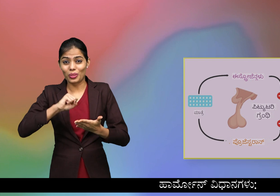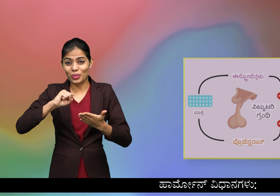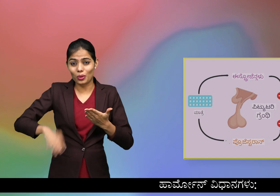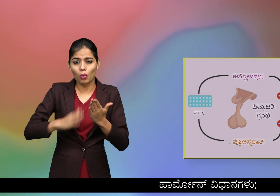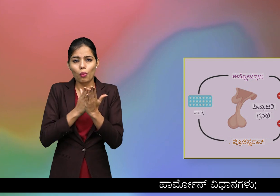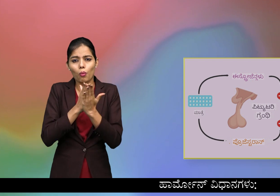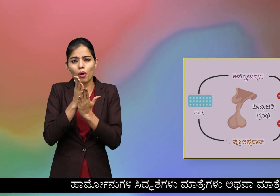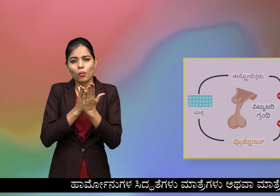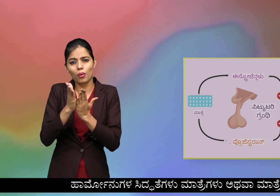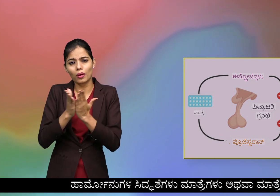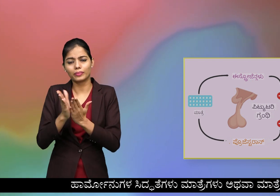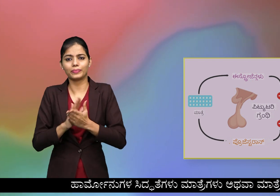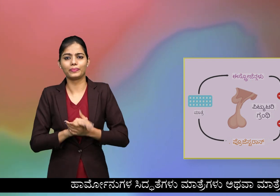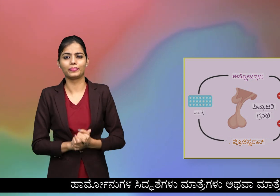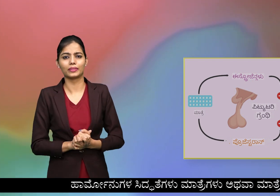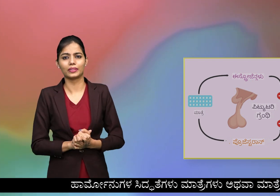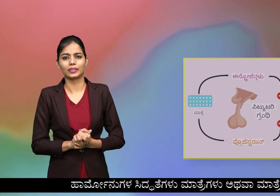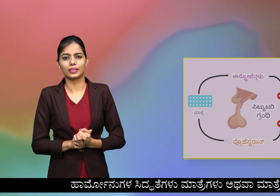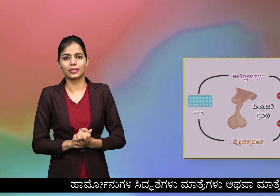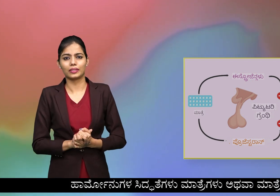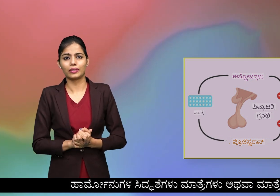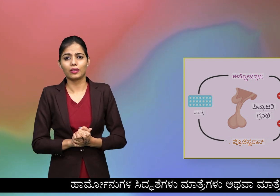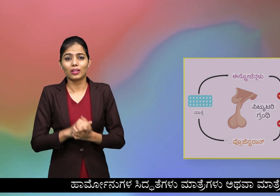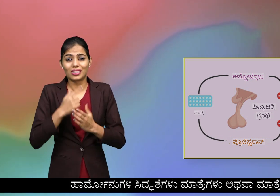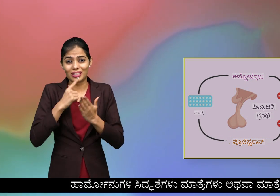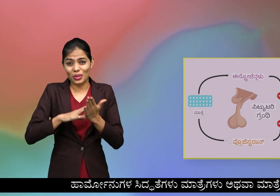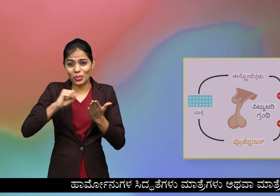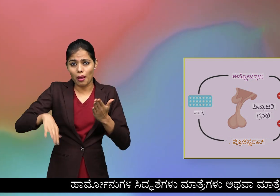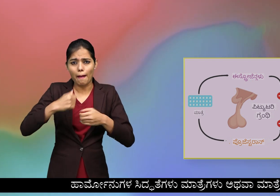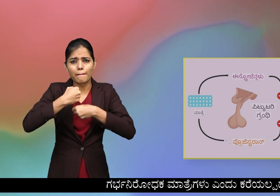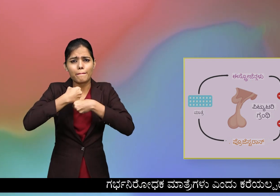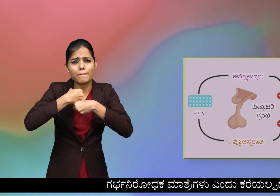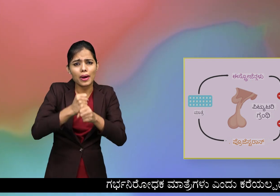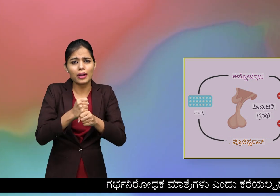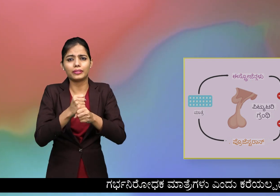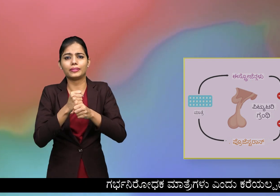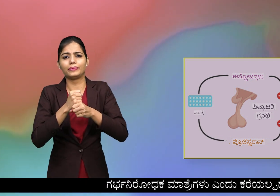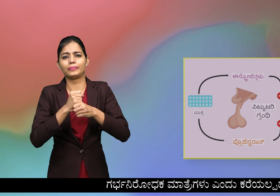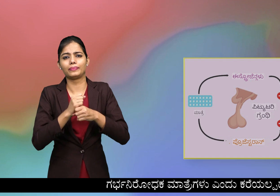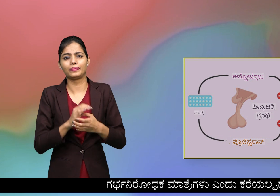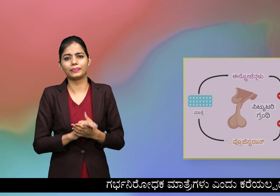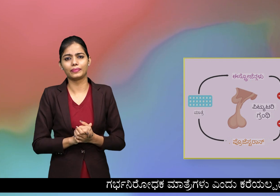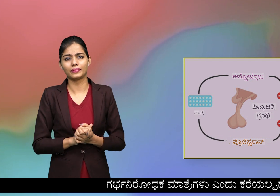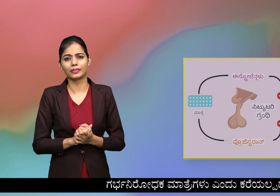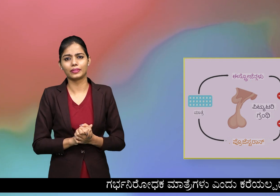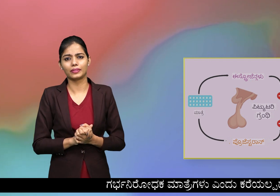ಹಾರ್ಮೋನ್ ವಿಧಾನಗಳು. ಹಾರ್ಮೋನ್ಗಳ ಸಿದ್ಧತೆಗಳು ಮಾತ್ರೆಗಳು ಅಥವಾ ಮಾತ್ರೆಗಳ ರೂಪದಲ್ಲಿ ಗರ್ಭನಿರೋಧಕ ಮಾತ್ರೆಗಳು ಎಂದು ಕರೆಯಲ್ಪಡುತ್ತವೆ.